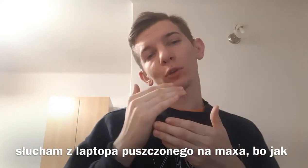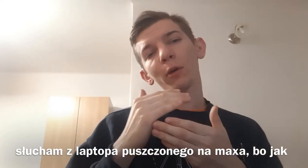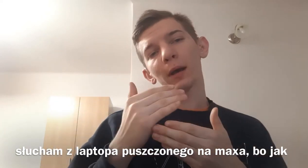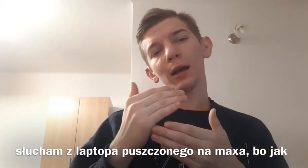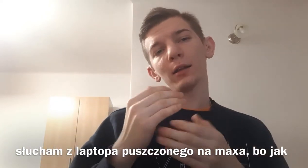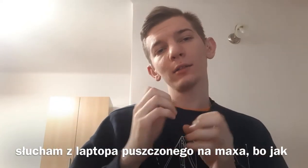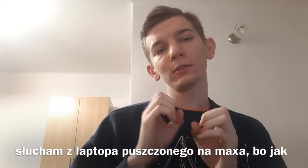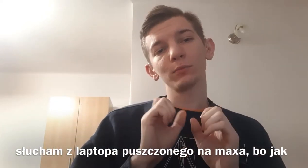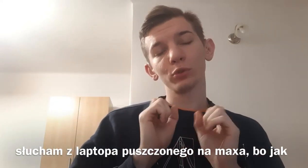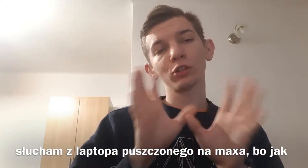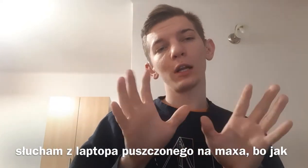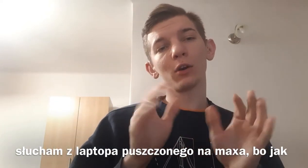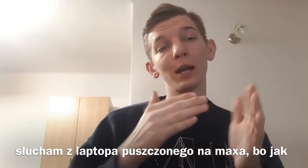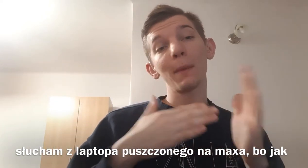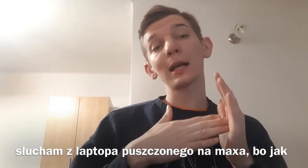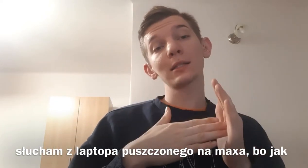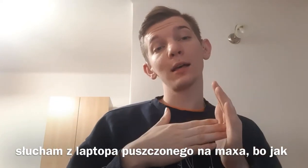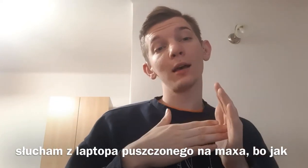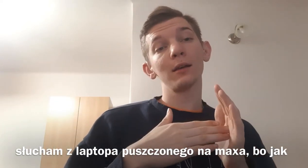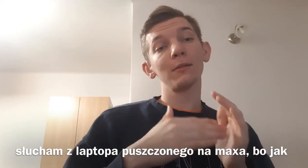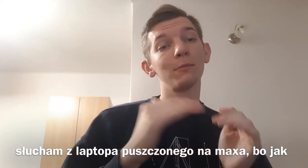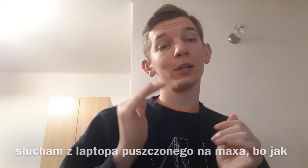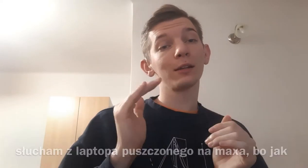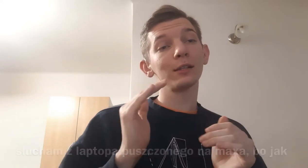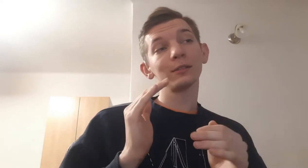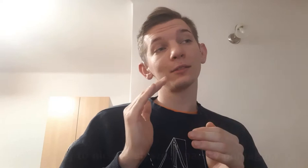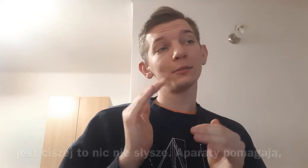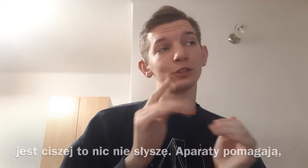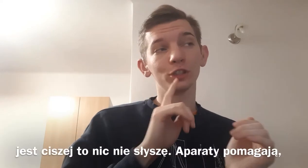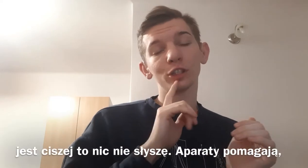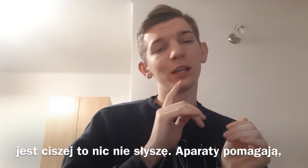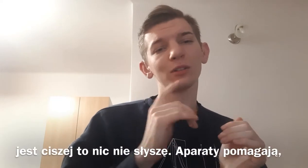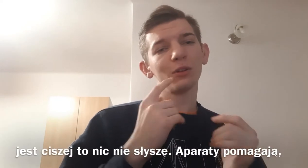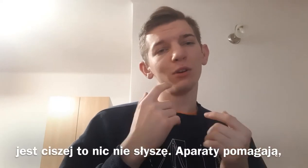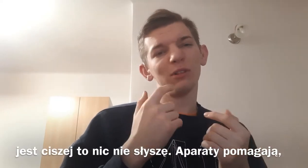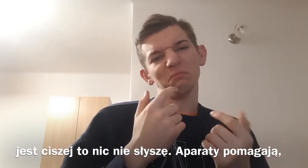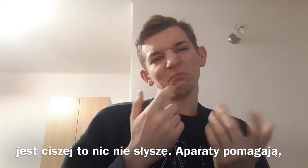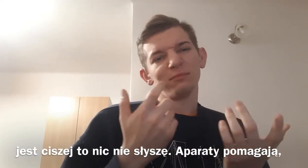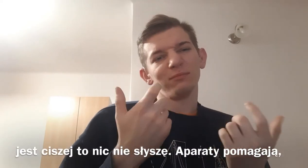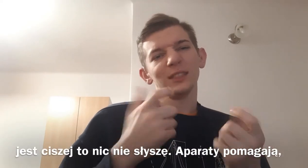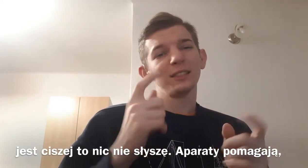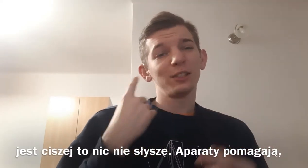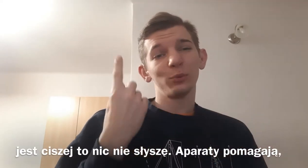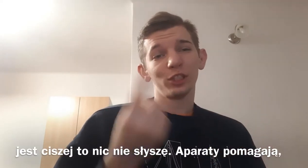laptopa puszczonego na maksa, bo jak jest ciszej, to nic nie słyszę.